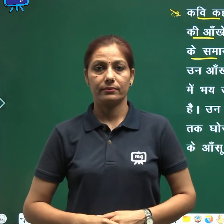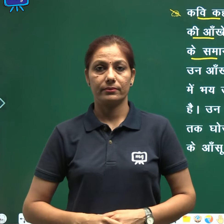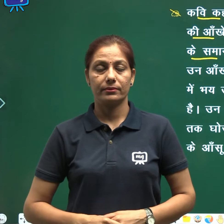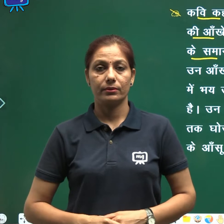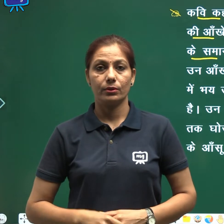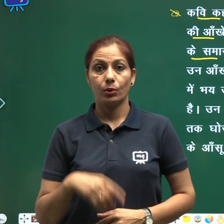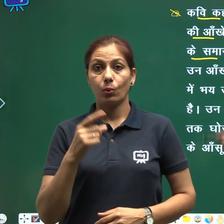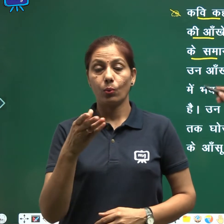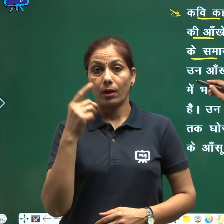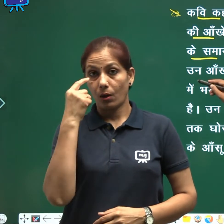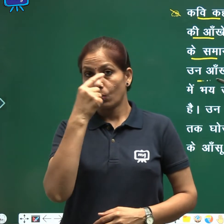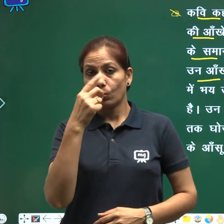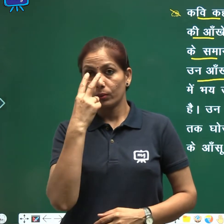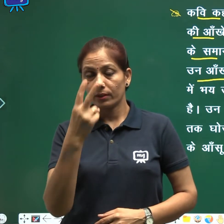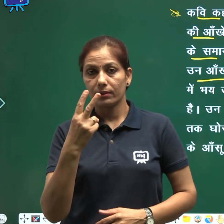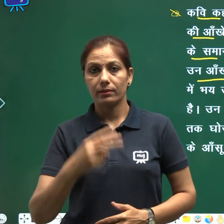उन आंखों को देखकर